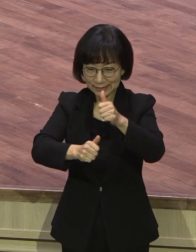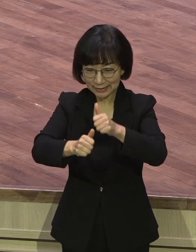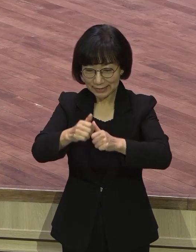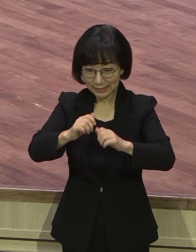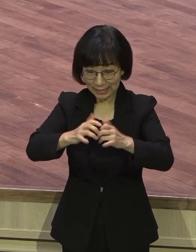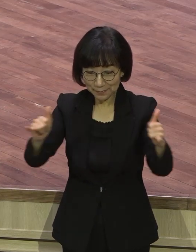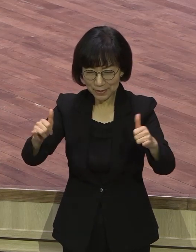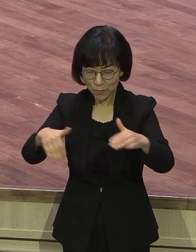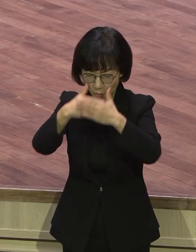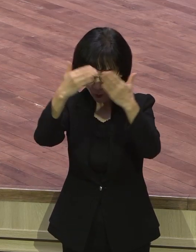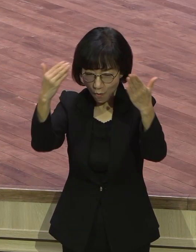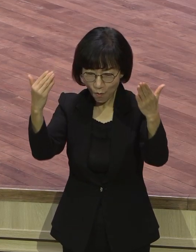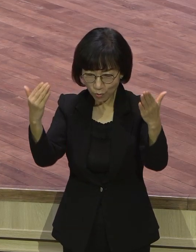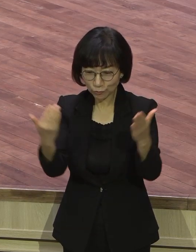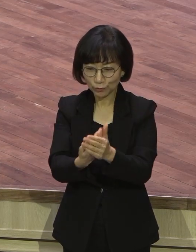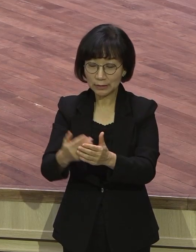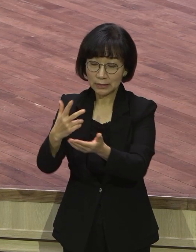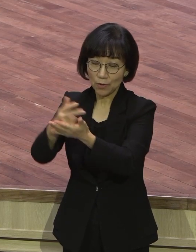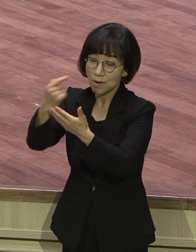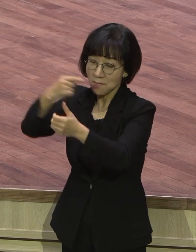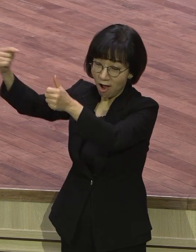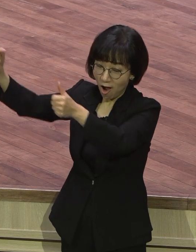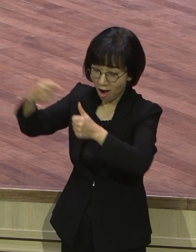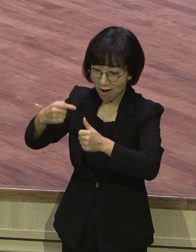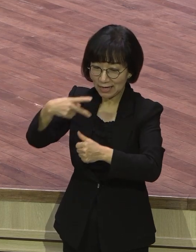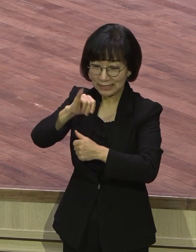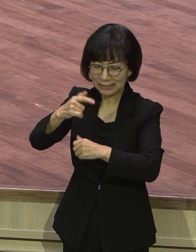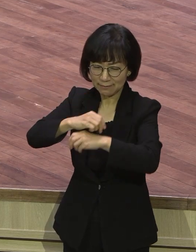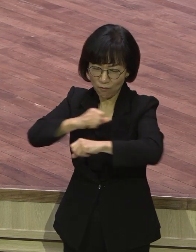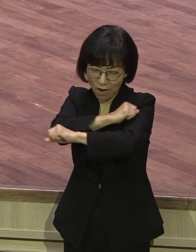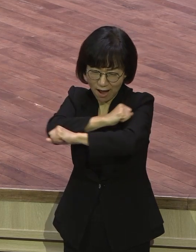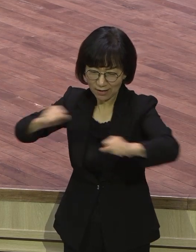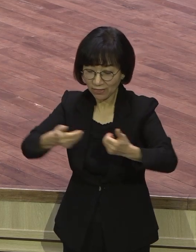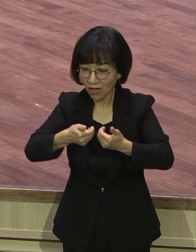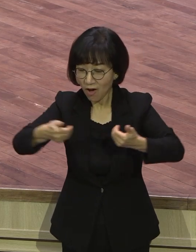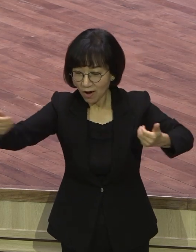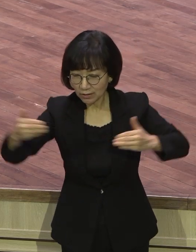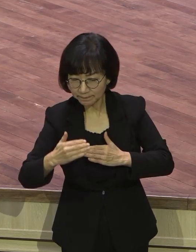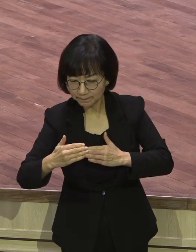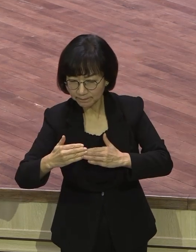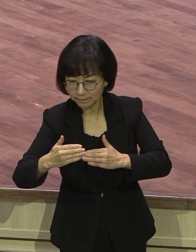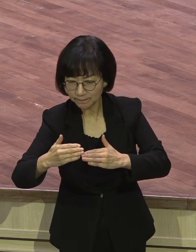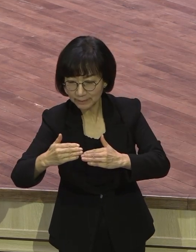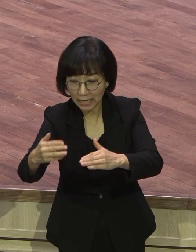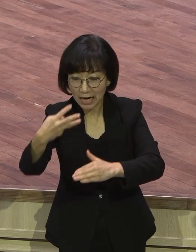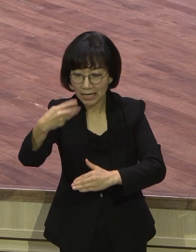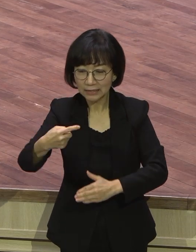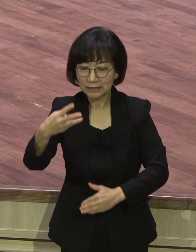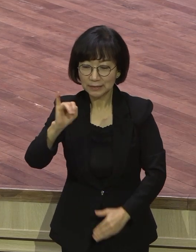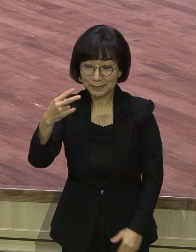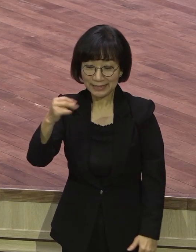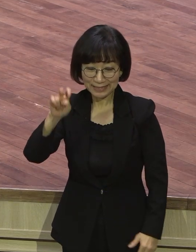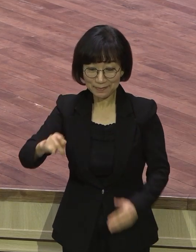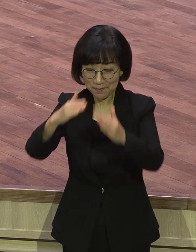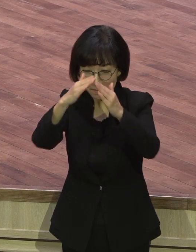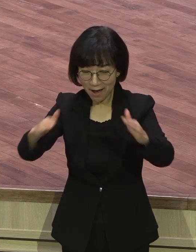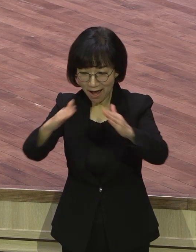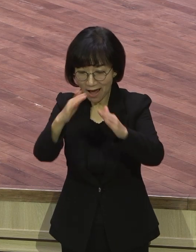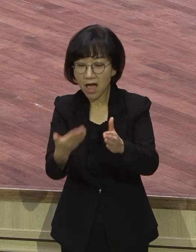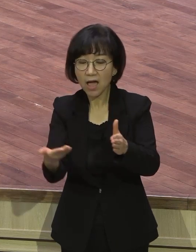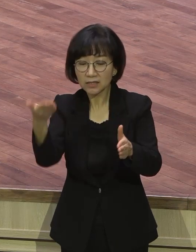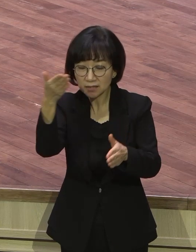여호와의 명령대로 신광야에 있었더나 그 노정대로 행하여 로비덤에 장막을 쳤으나 백성이